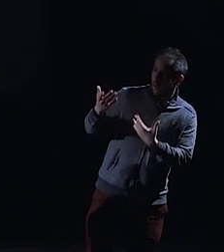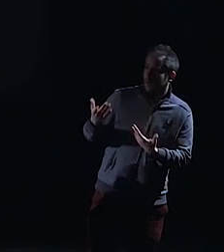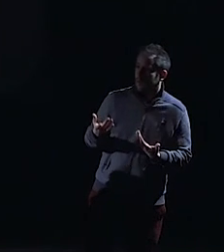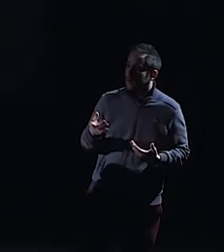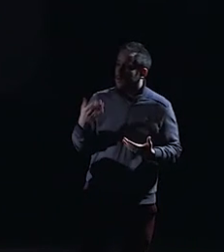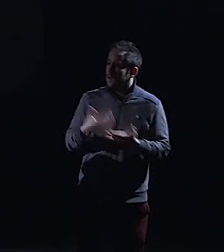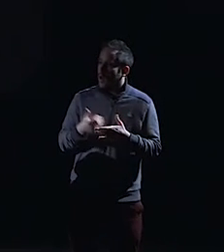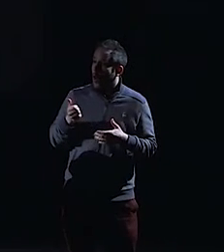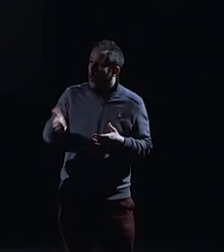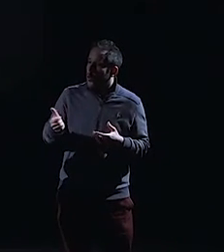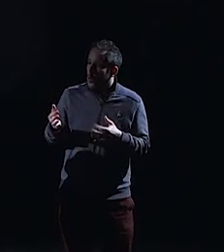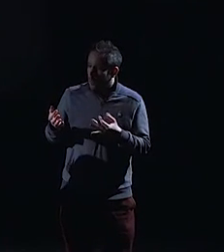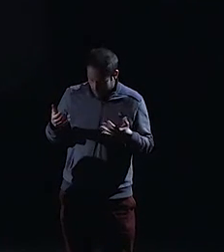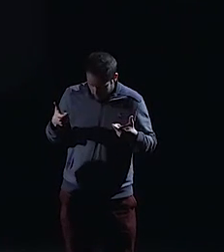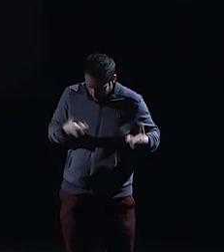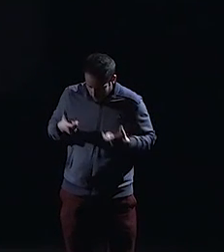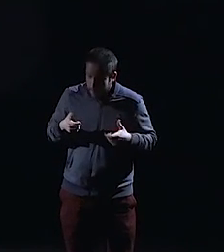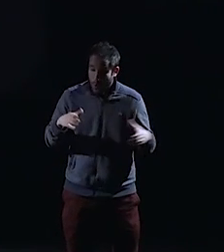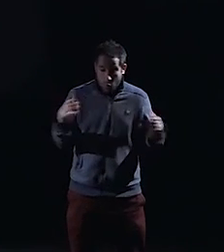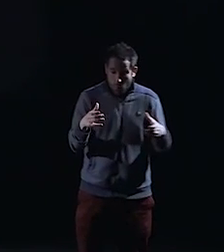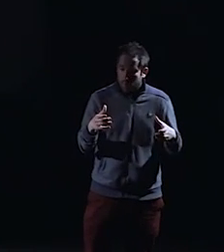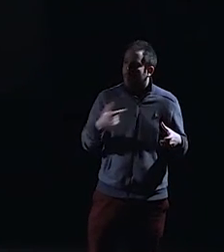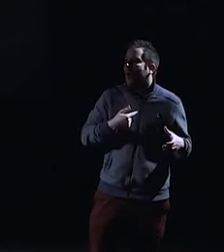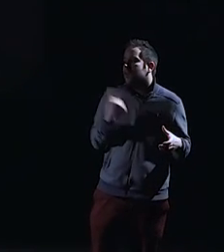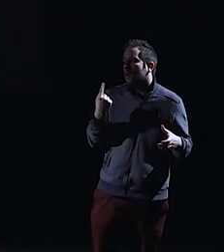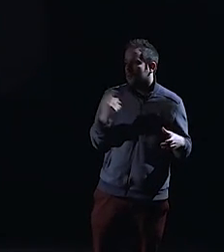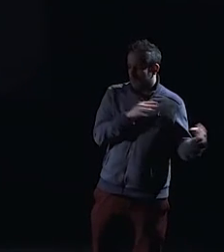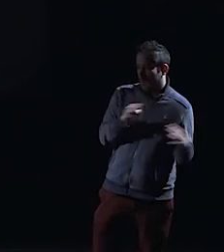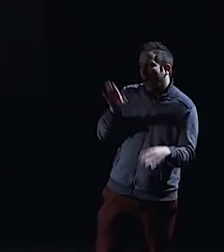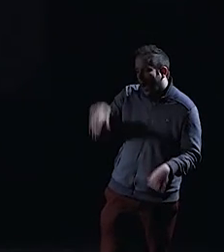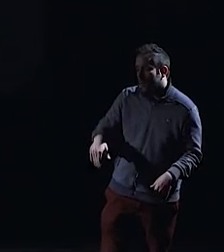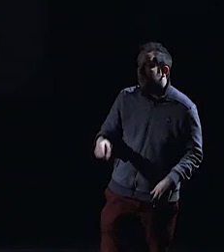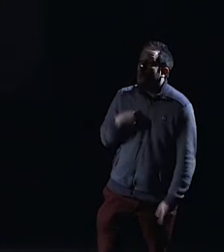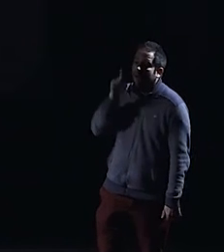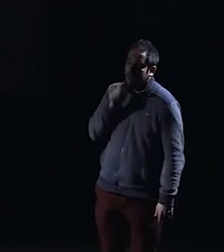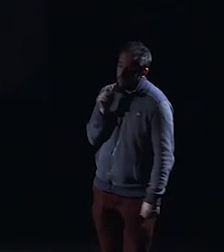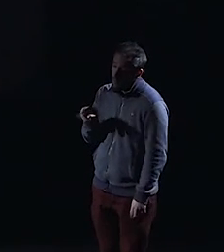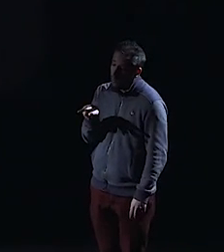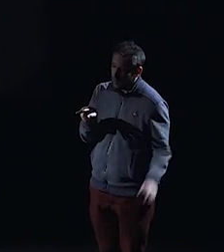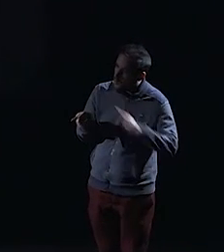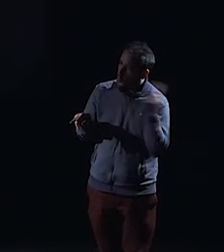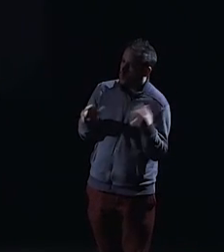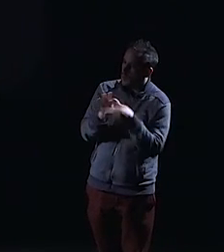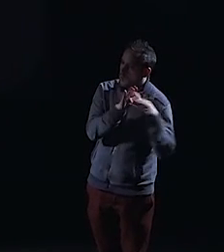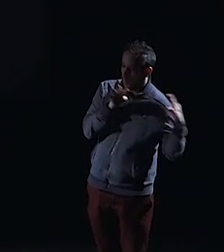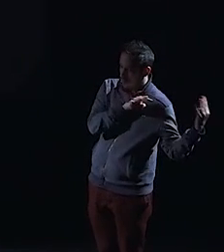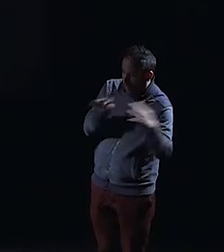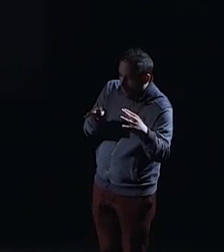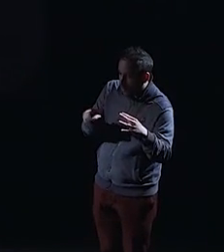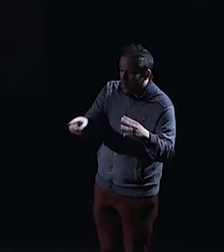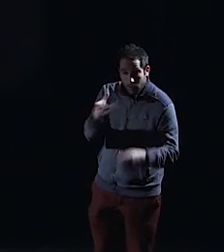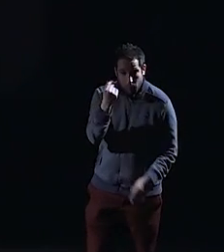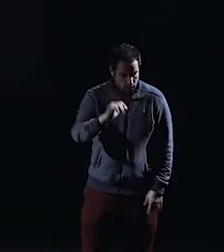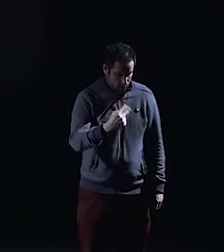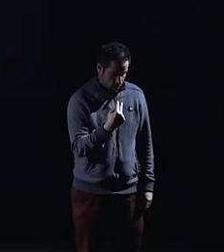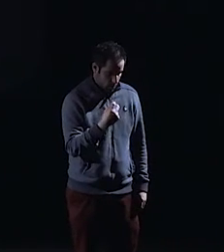là où l'autorégulation marche, c'est quand le groupe entier, et pas que moi, commence à le regarder méchant, à lui faire... Et le mec, il va comprendre tout seul, sans qu'il y ait de bataille,